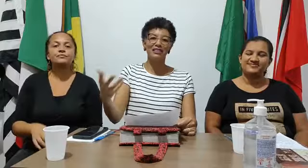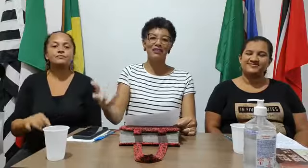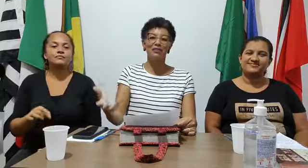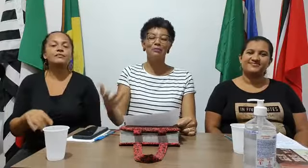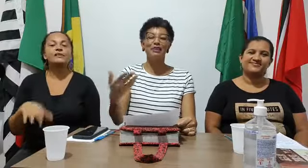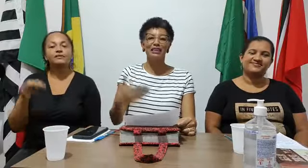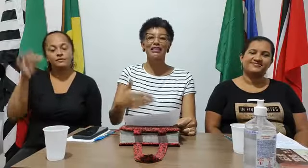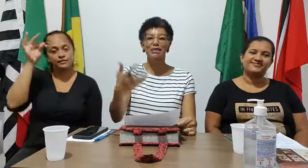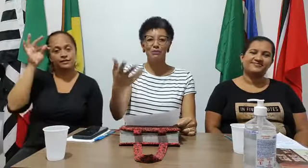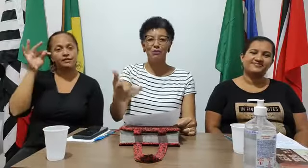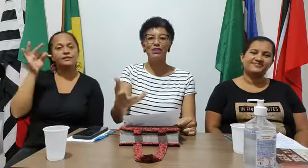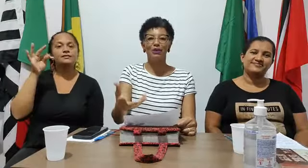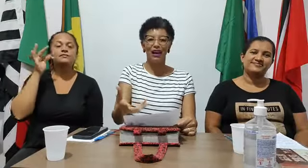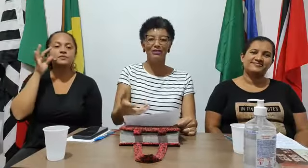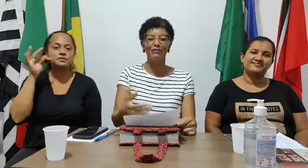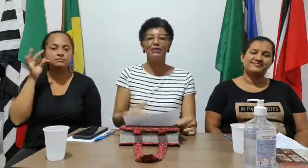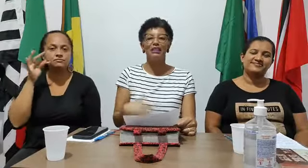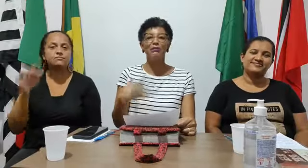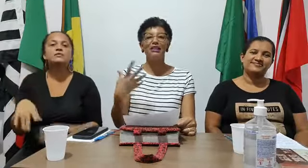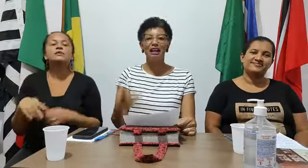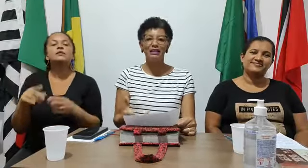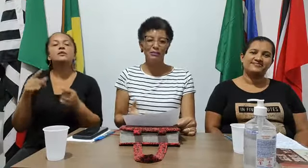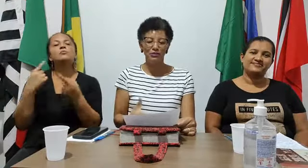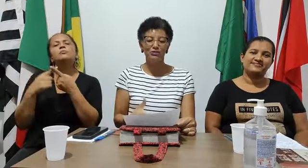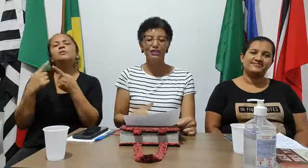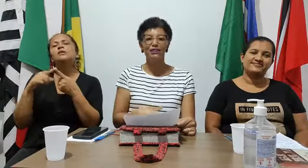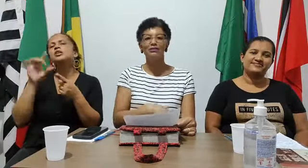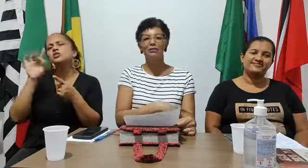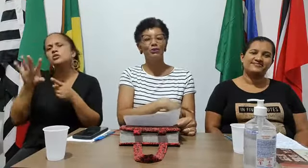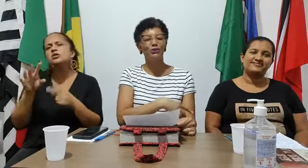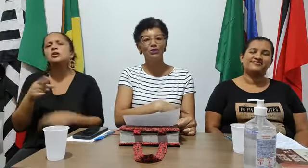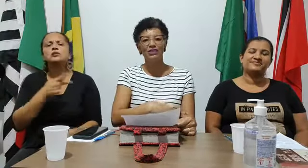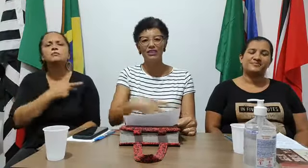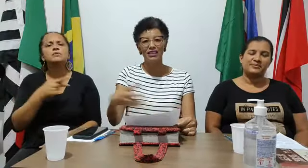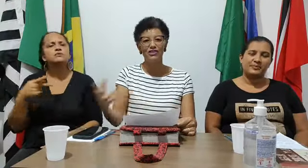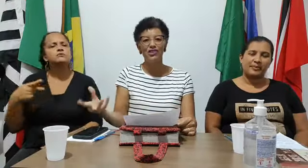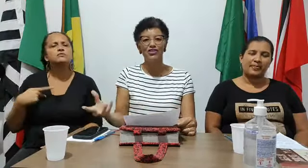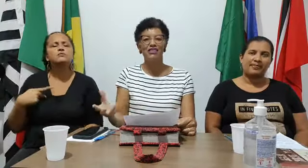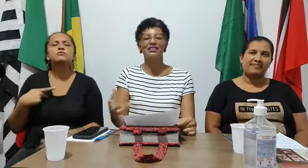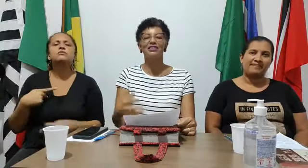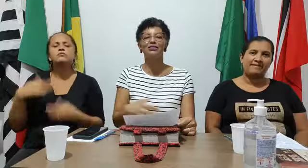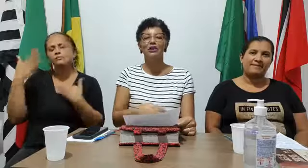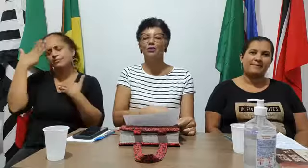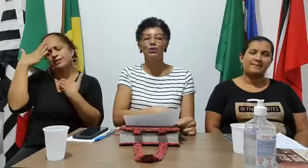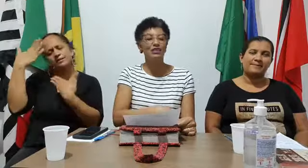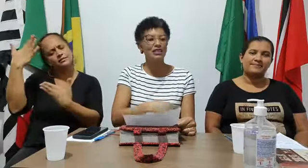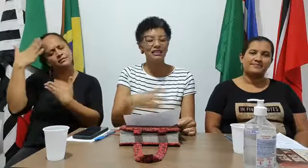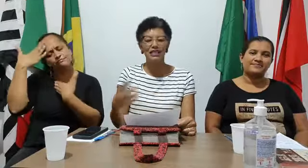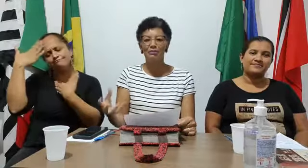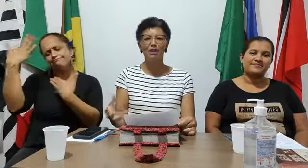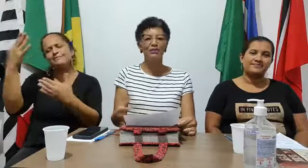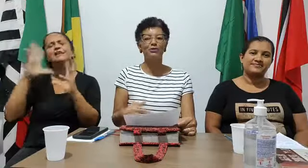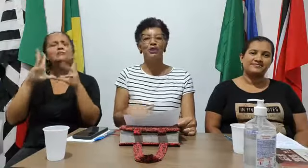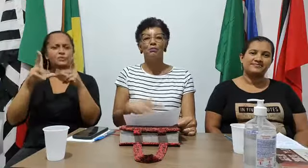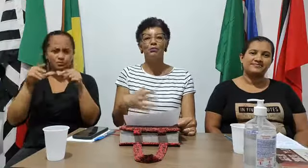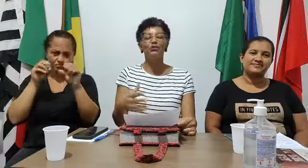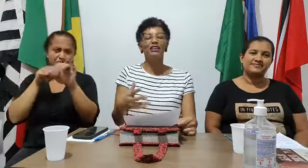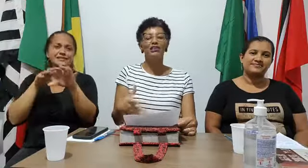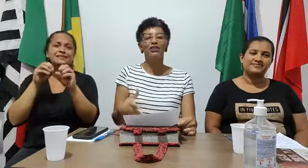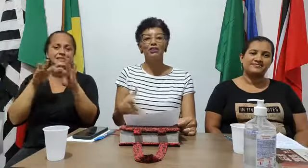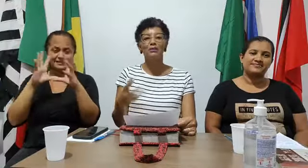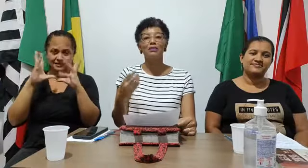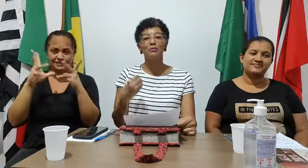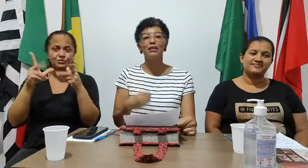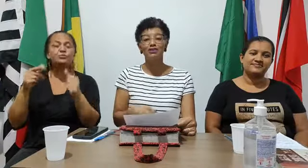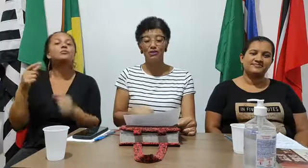exercer o ministério dele porque tem essa esposa ao lado. Então, obrigada, pastor Fernando, também por todos esses anos de dedicação, por todos esses ensinamentos, por tudo